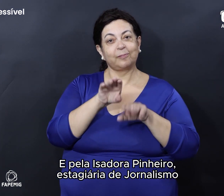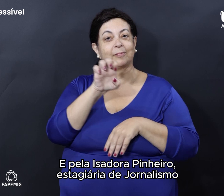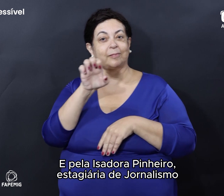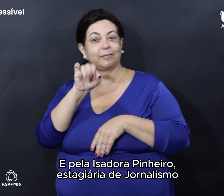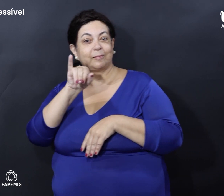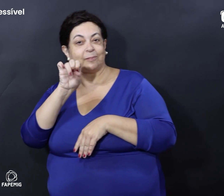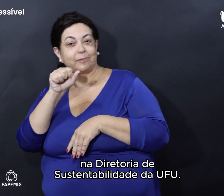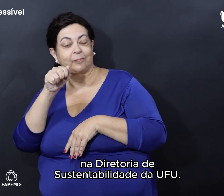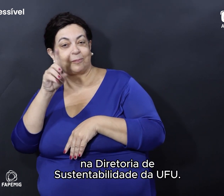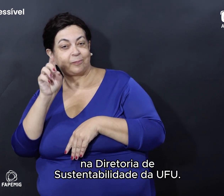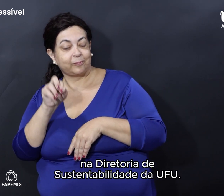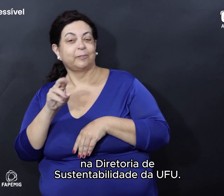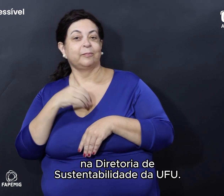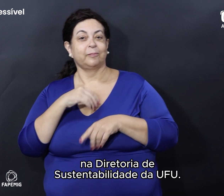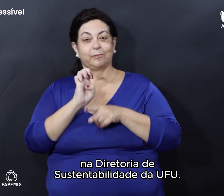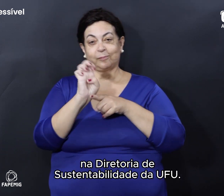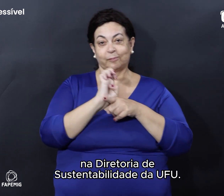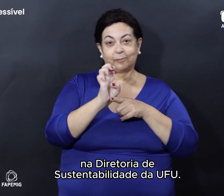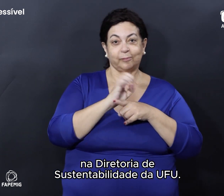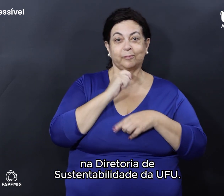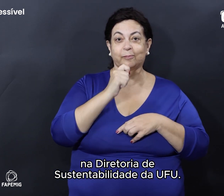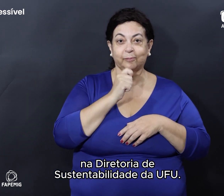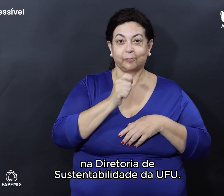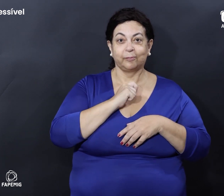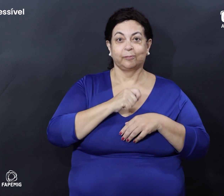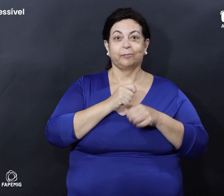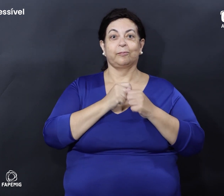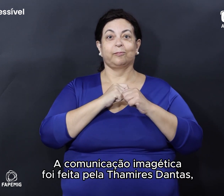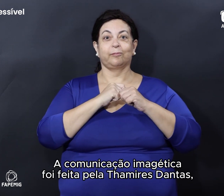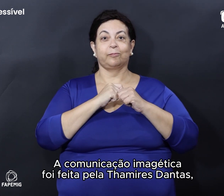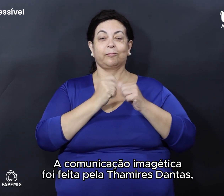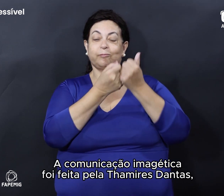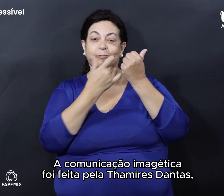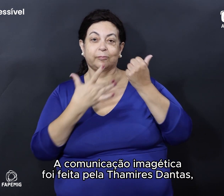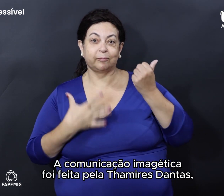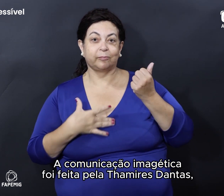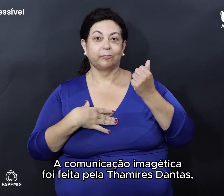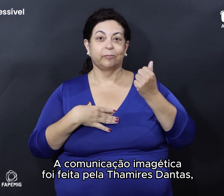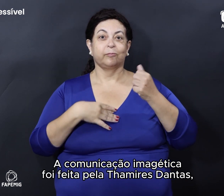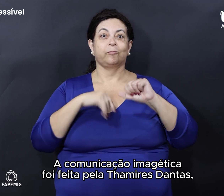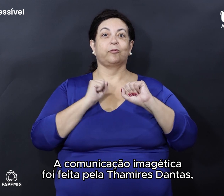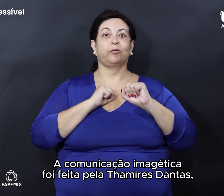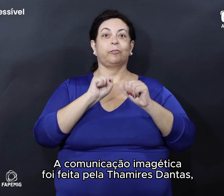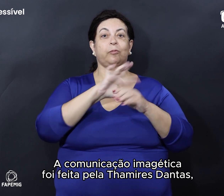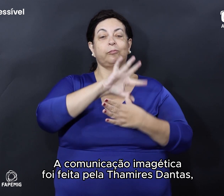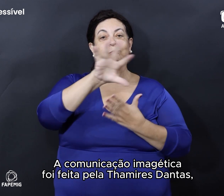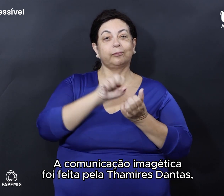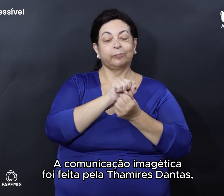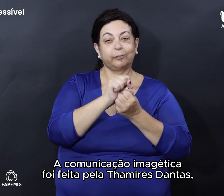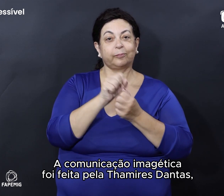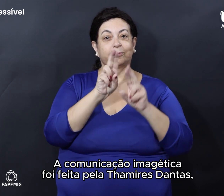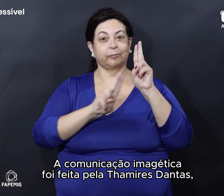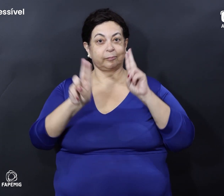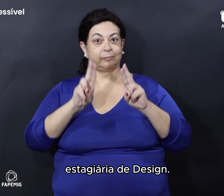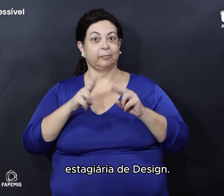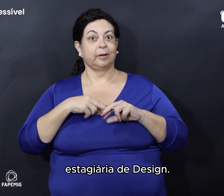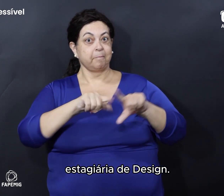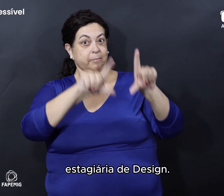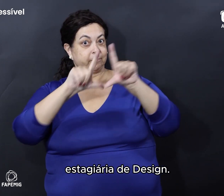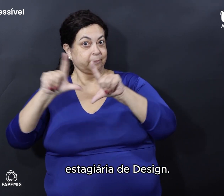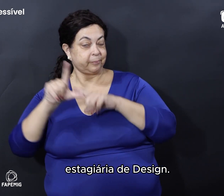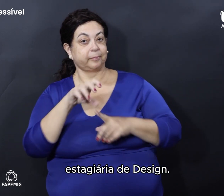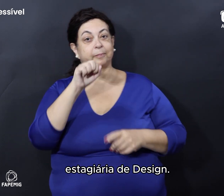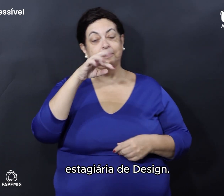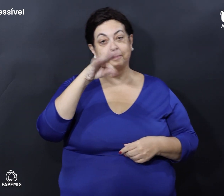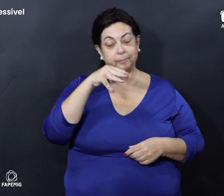de jornalismo na Diretoria de Sustentabilidade da UFO. A comunicação imagética foi feita pela Tamires Dantas,